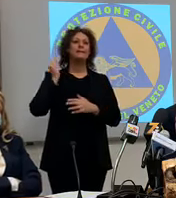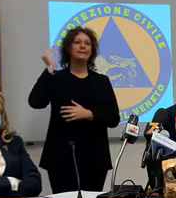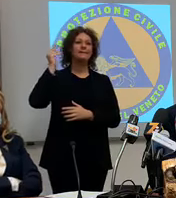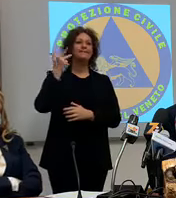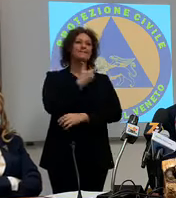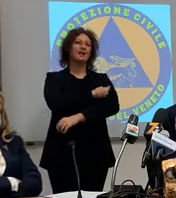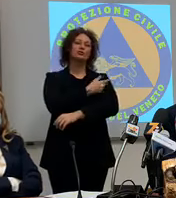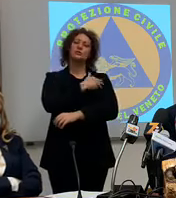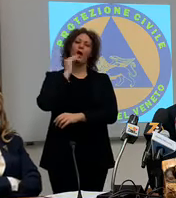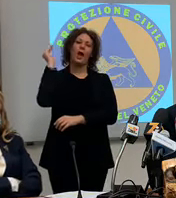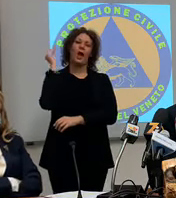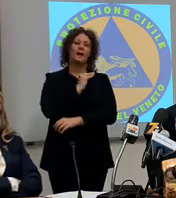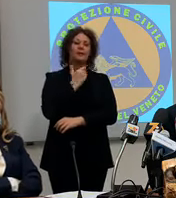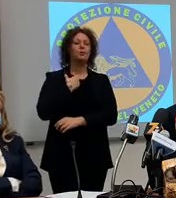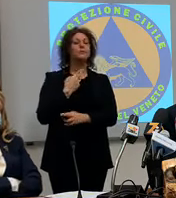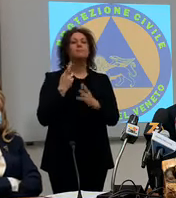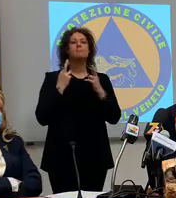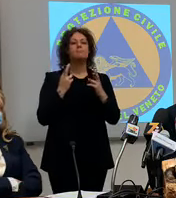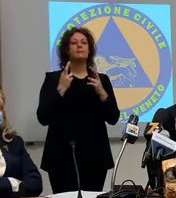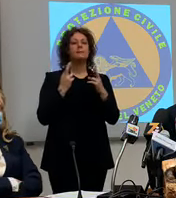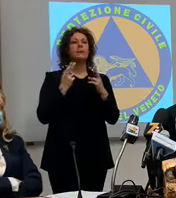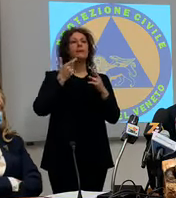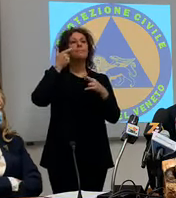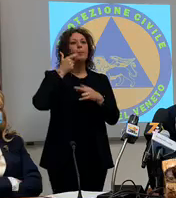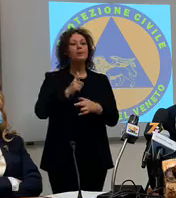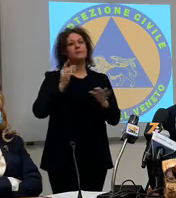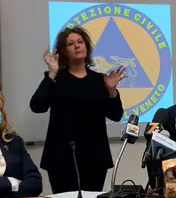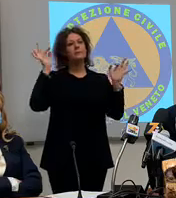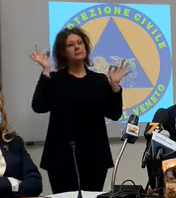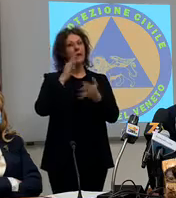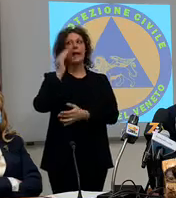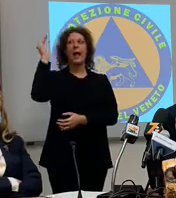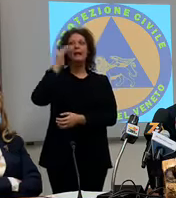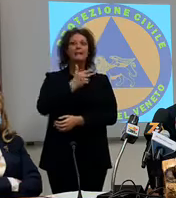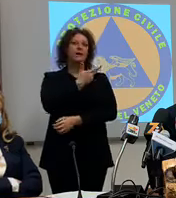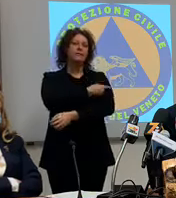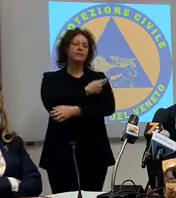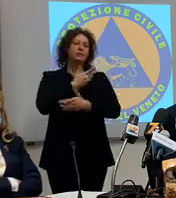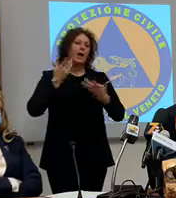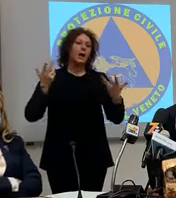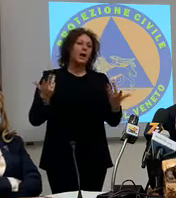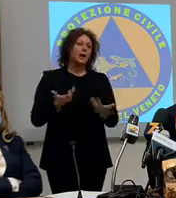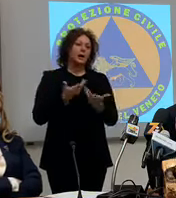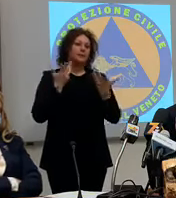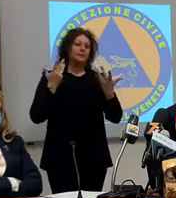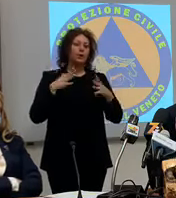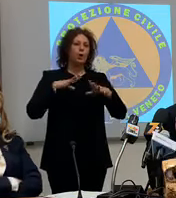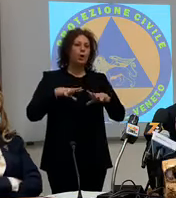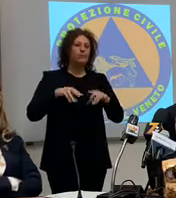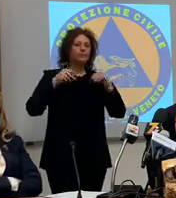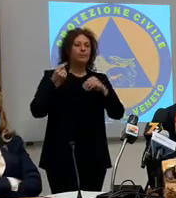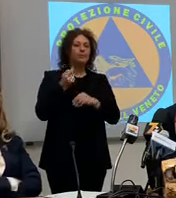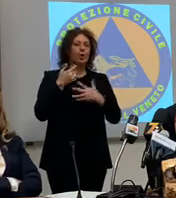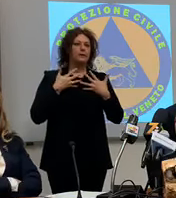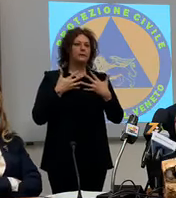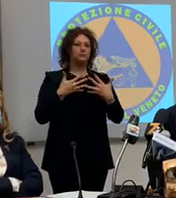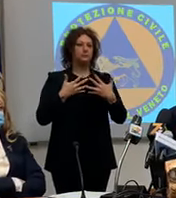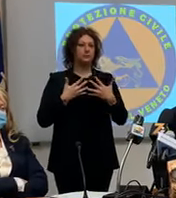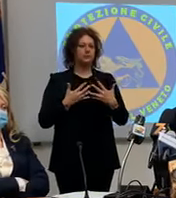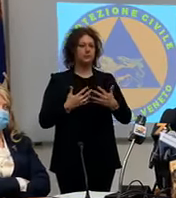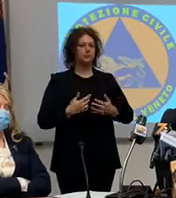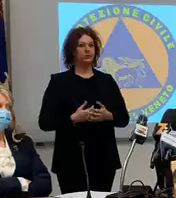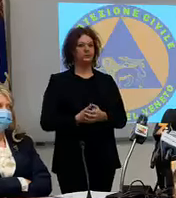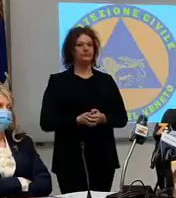ma preghiamo veramente perché se arrivano i vaccini almeno abbiamo un raggio di sole in questa tragedia Ah